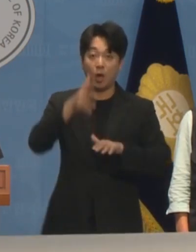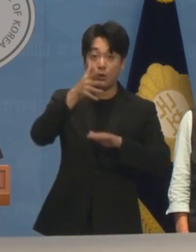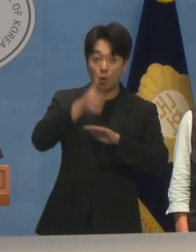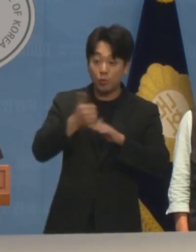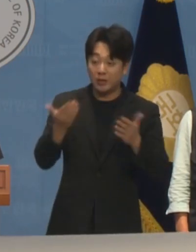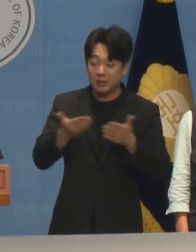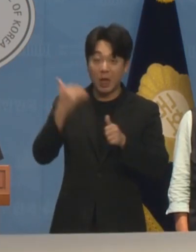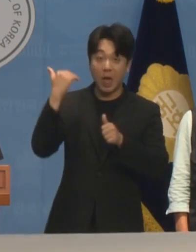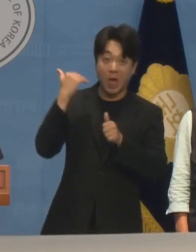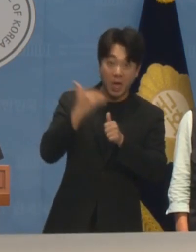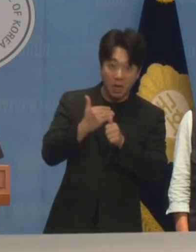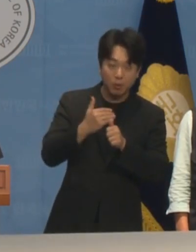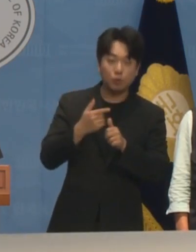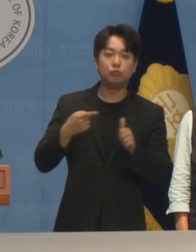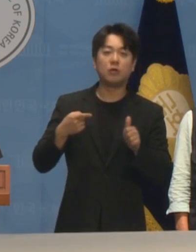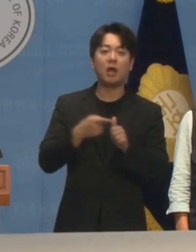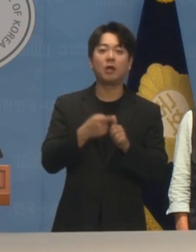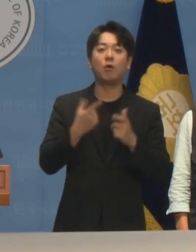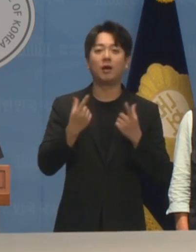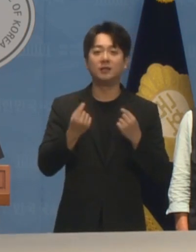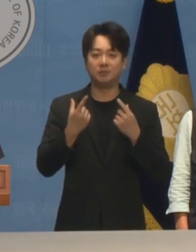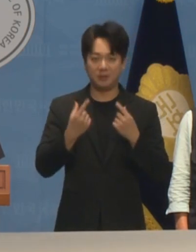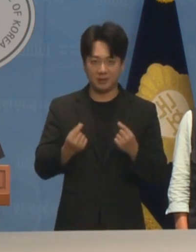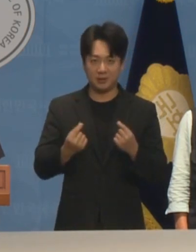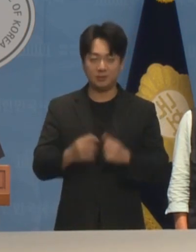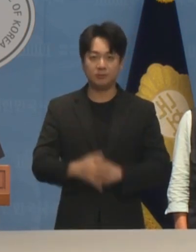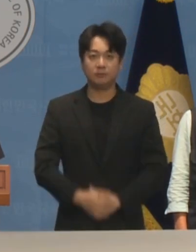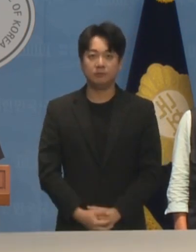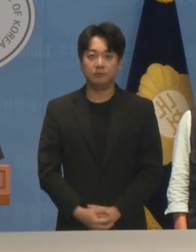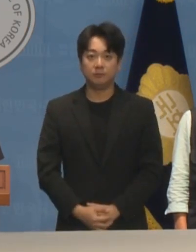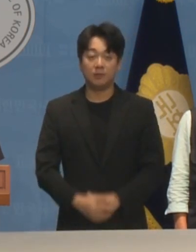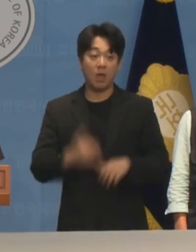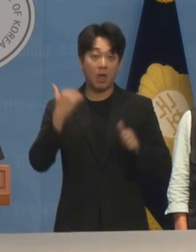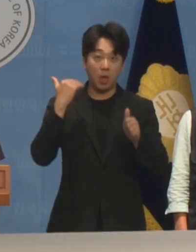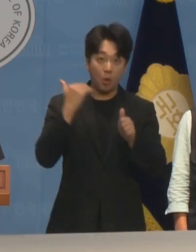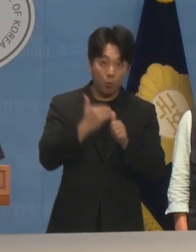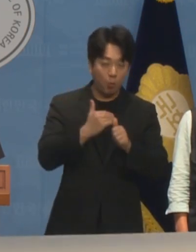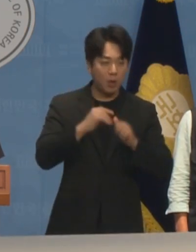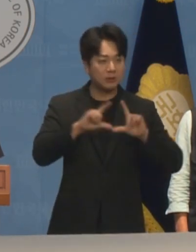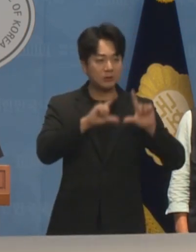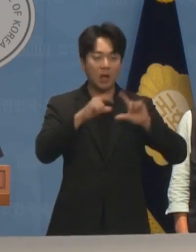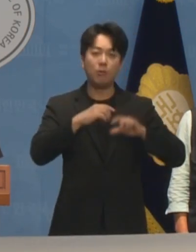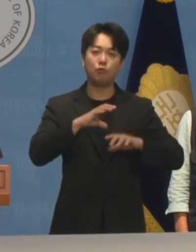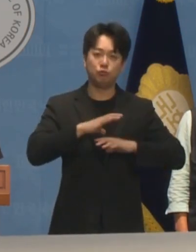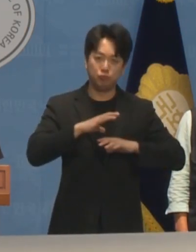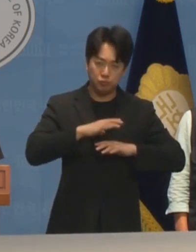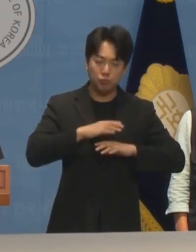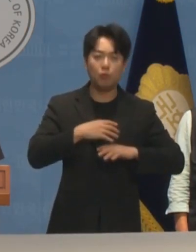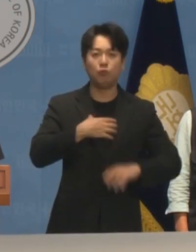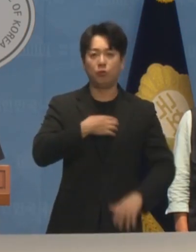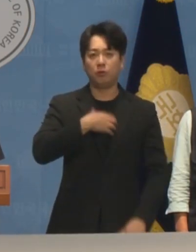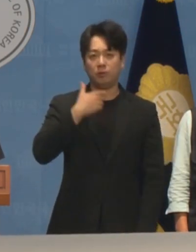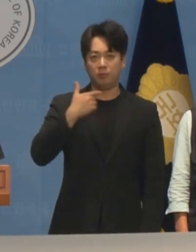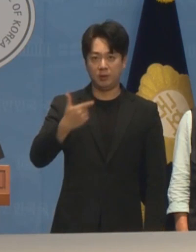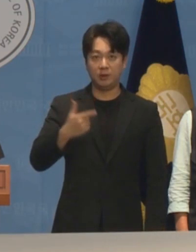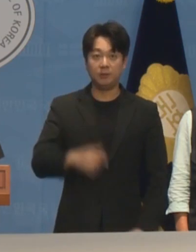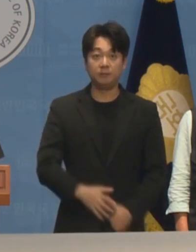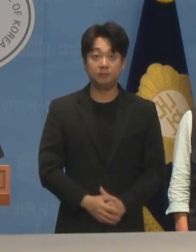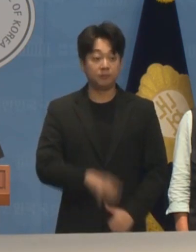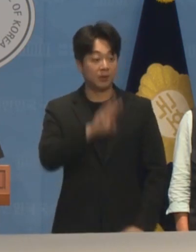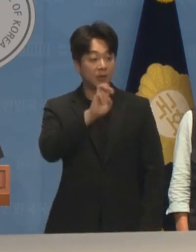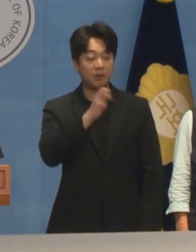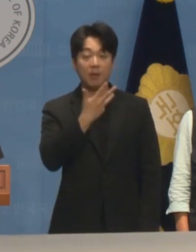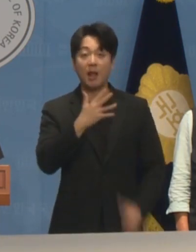이 해고는 살인이란 말은 저희에게는 직접 와닿는 현실의 이야기로 저는 말할 수 있습니다. 이번 현대자동차는 이수기업 38명의